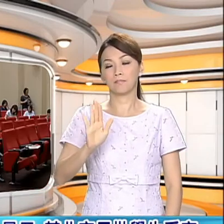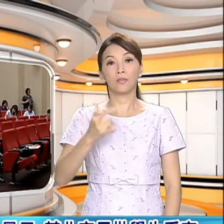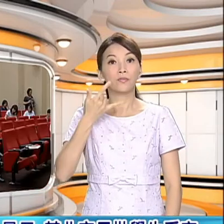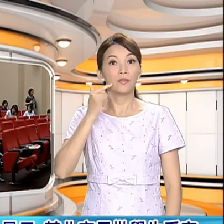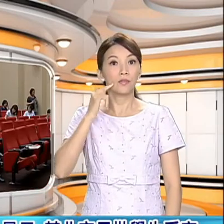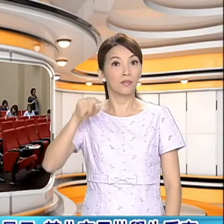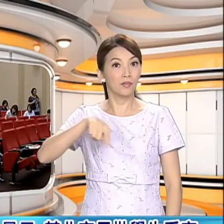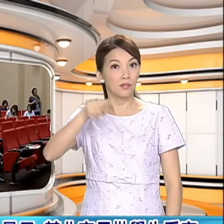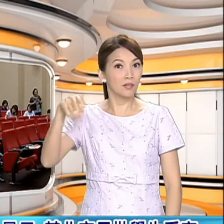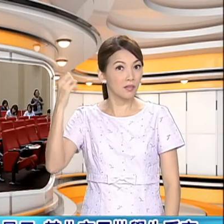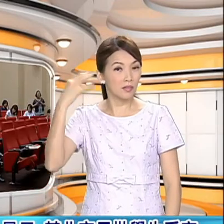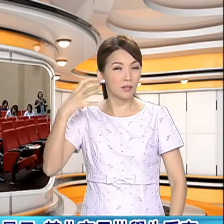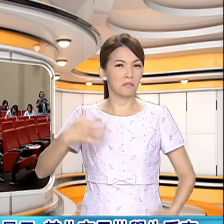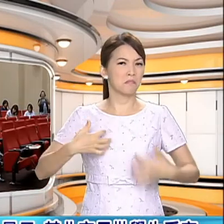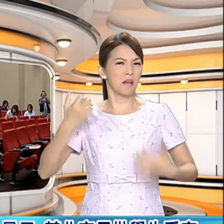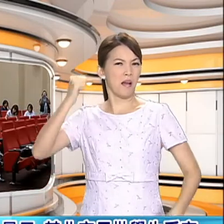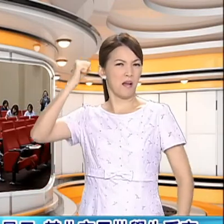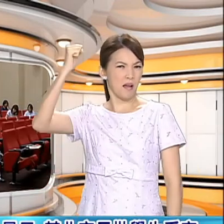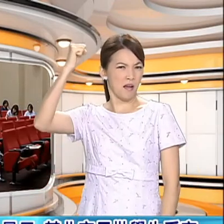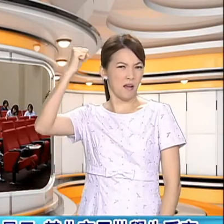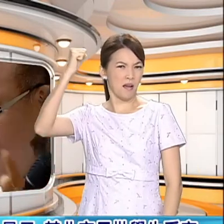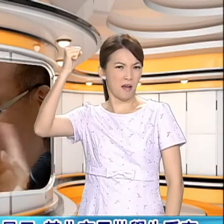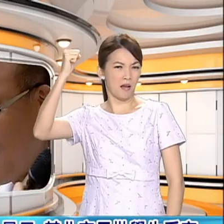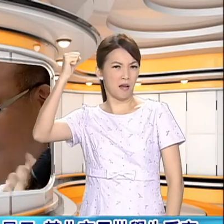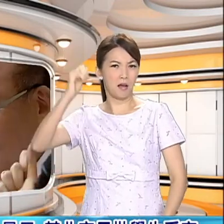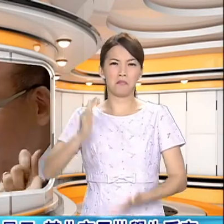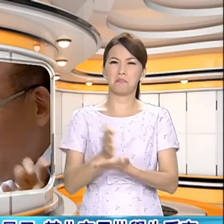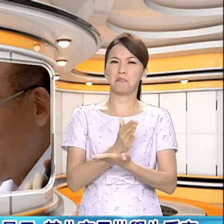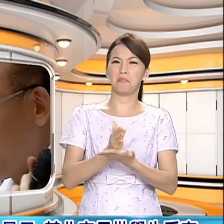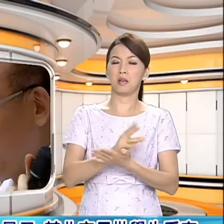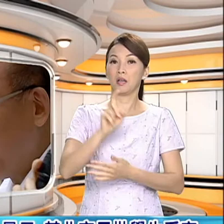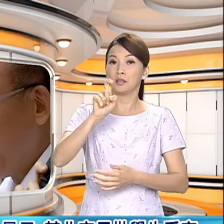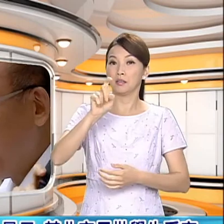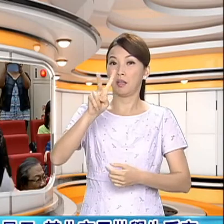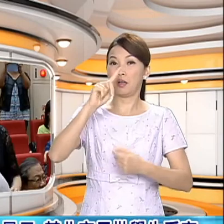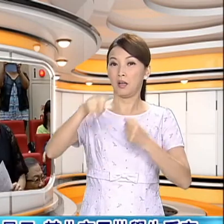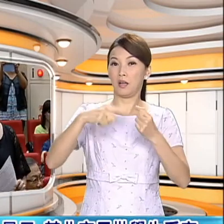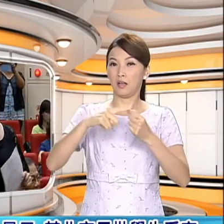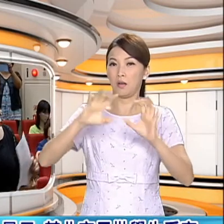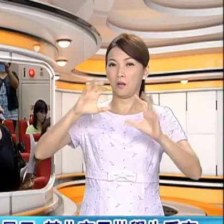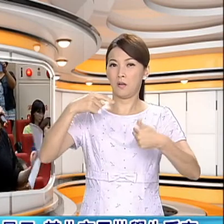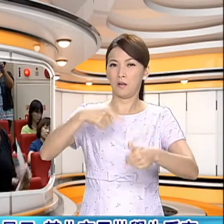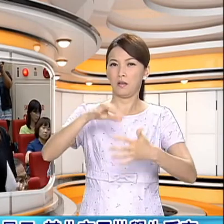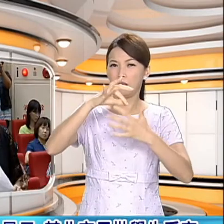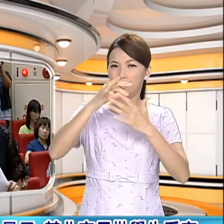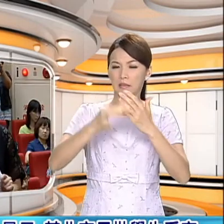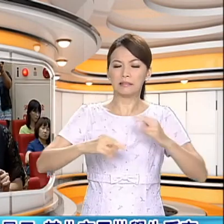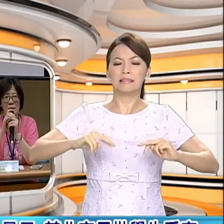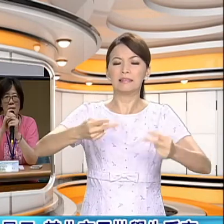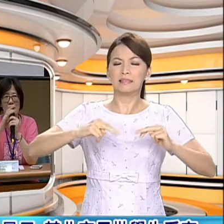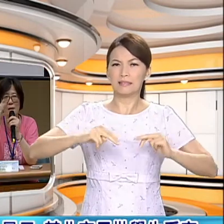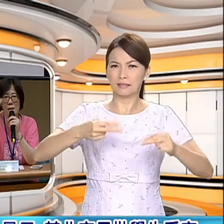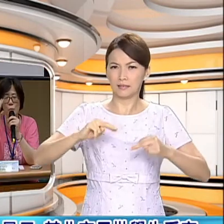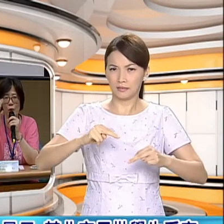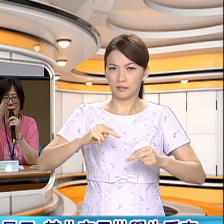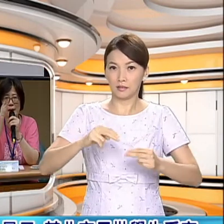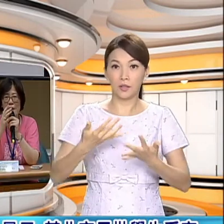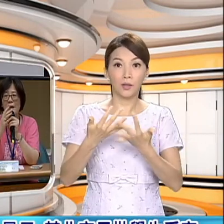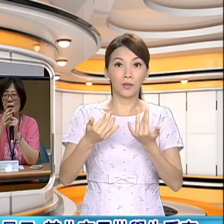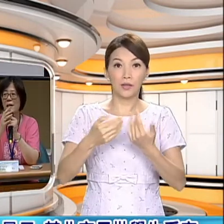起抗议，并且批评12年国教的制度年年都在改，